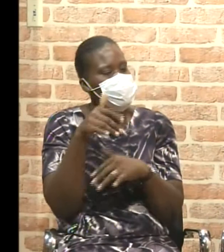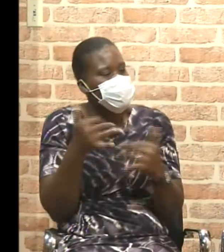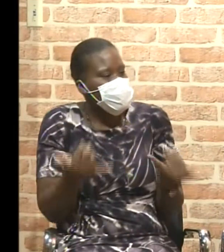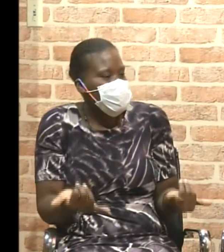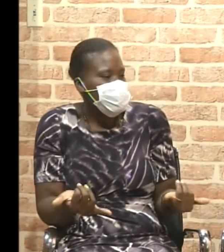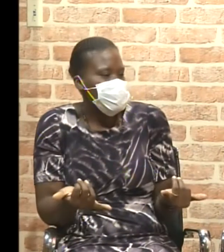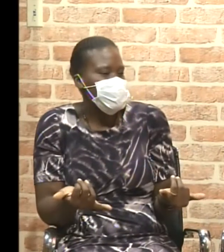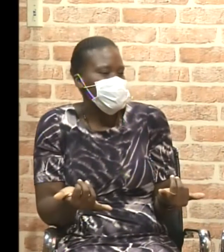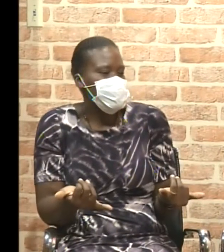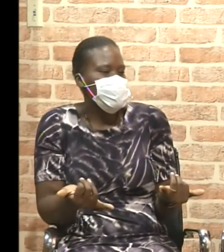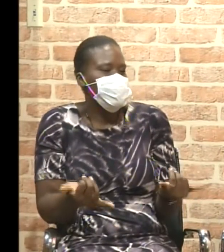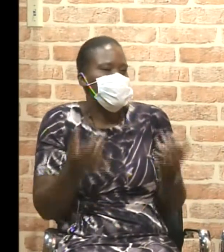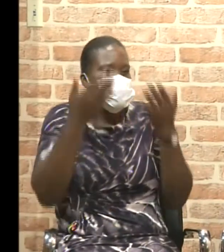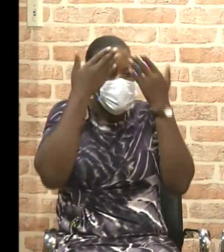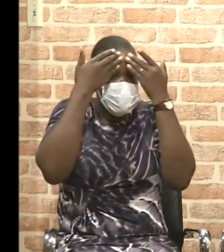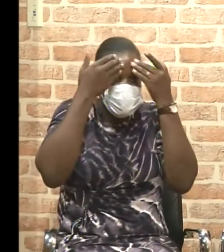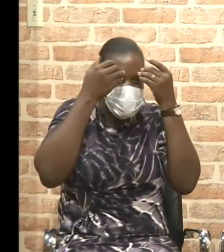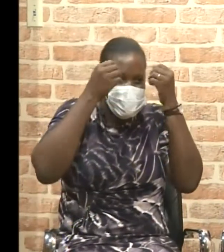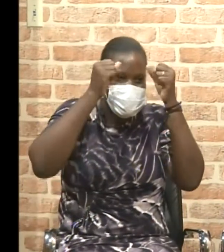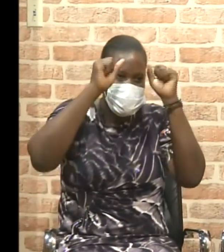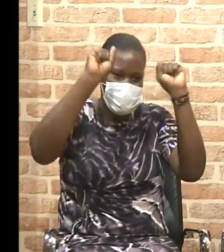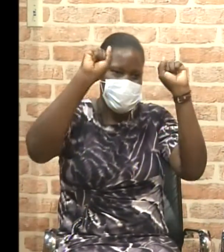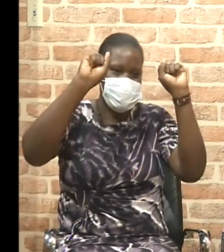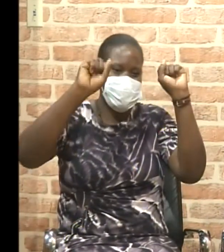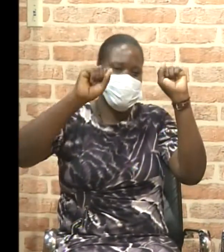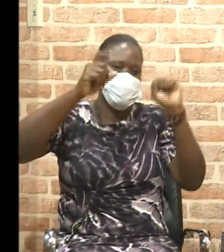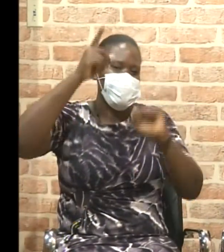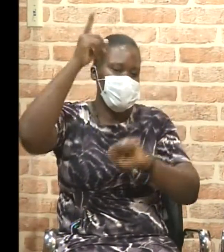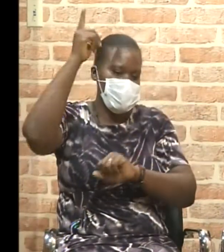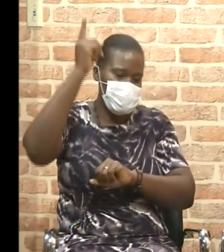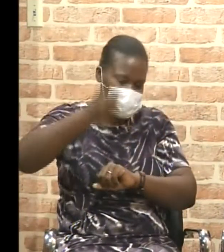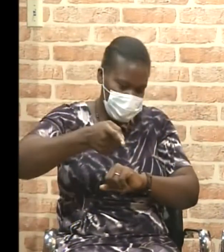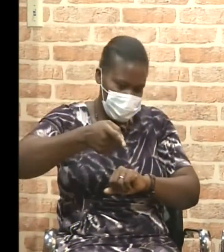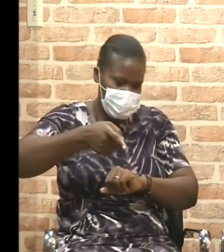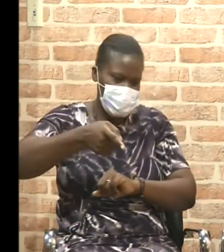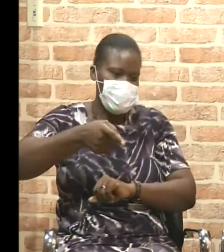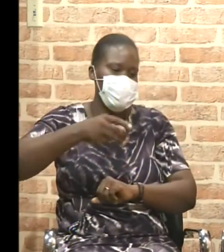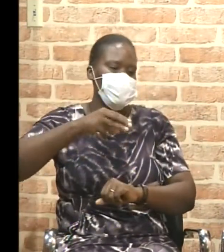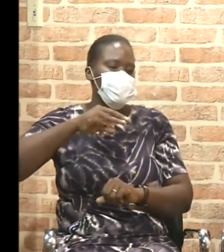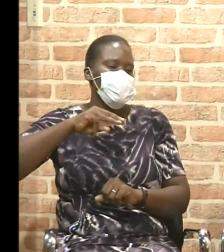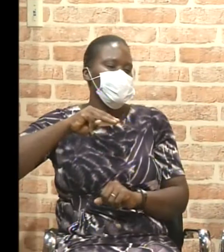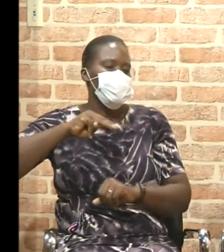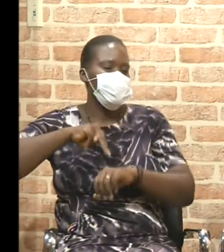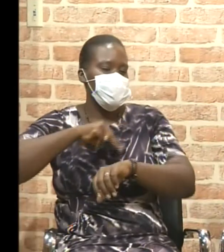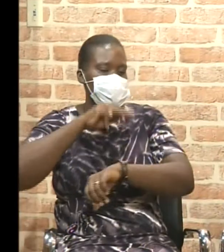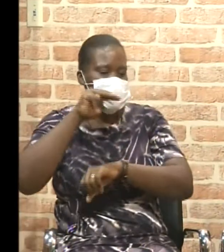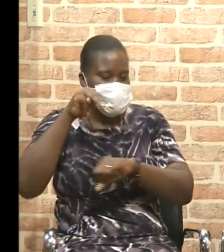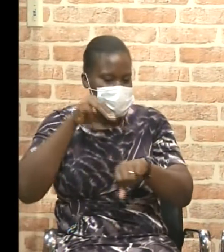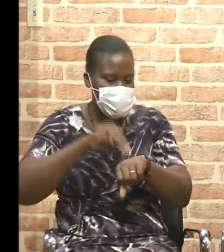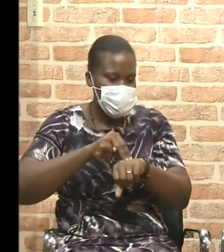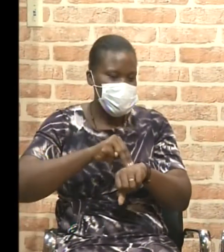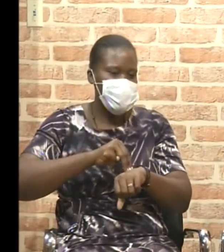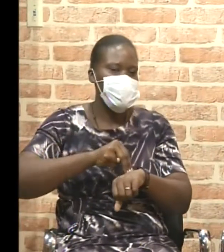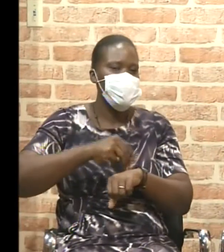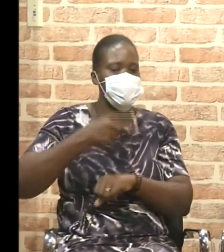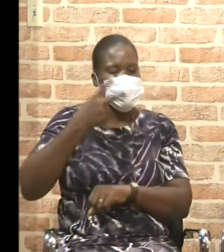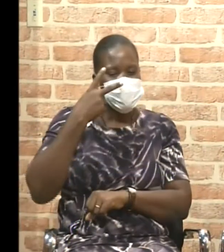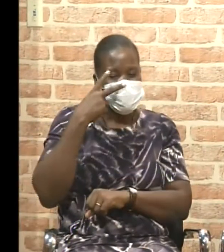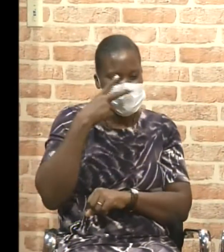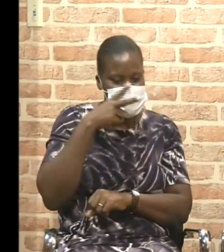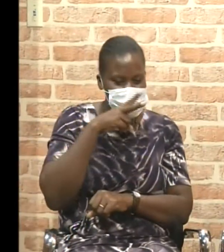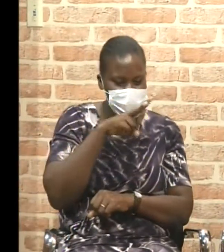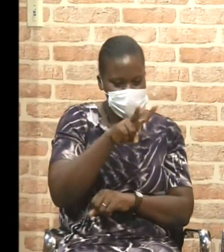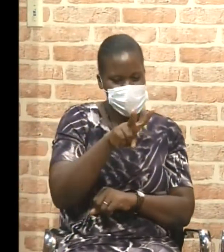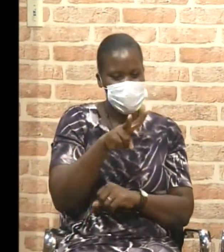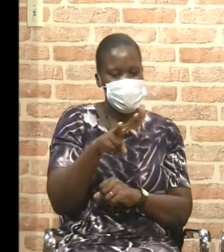et président est passé instruction avec PM, avec le ministre des Affaires sociales, pour que vous-même, vous gardez qui les gens sont capables